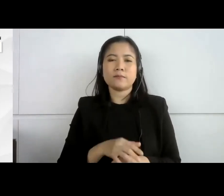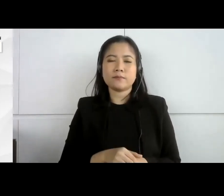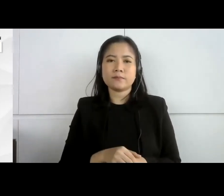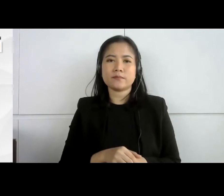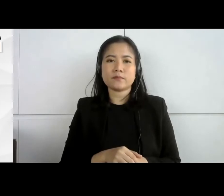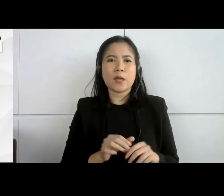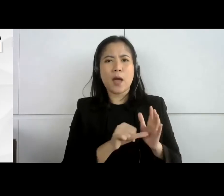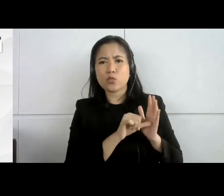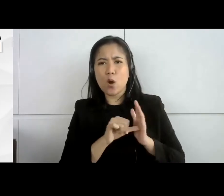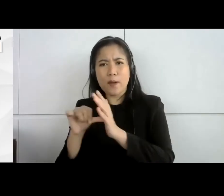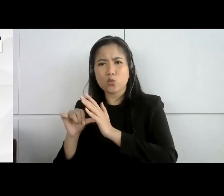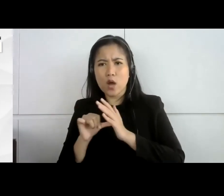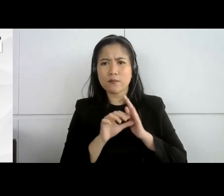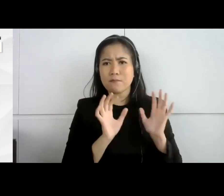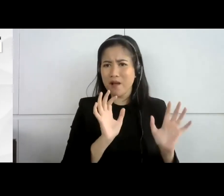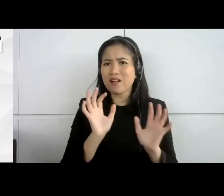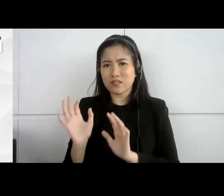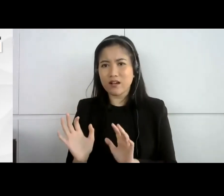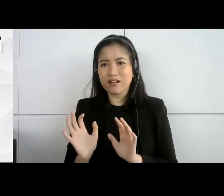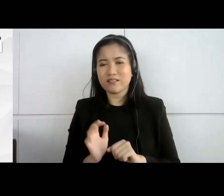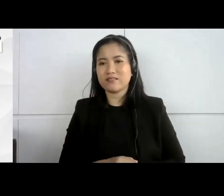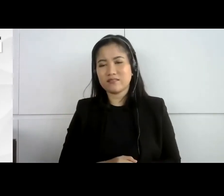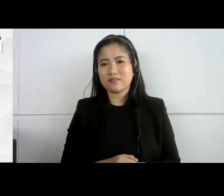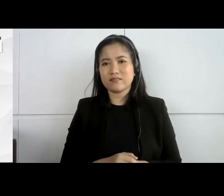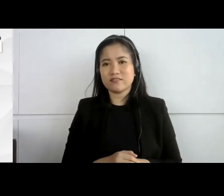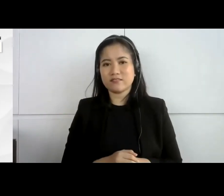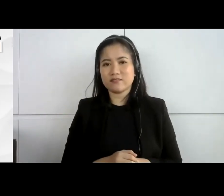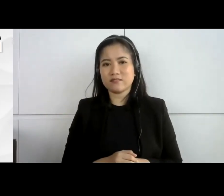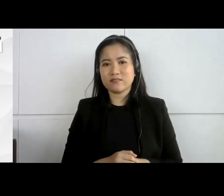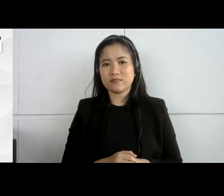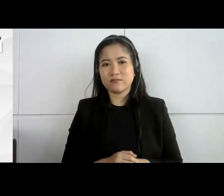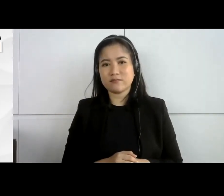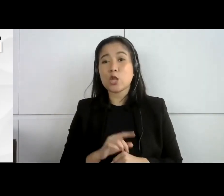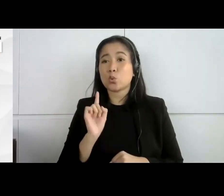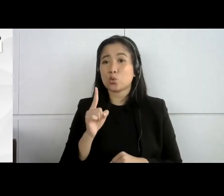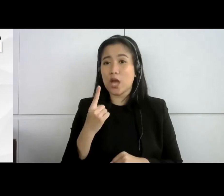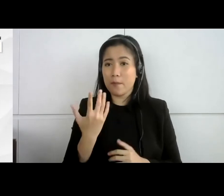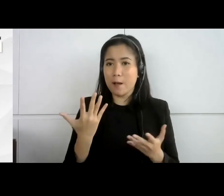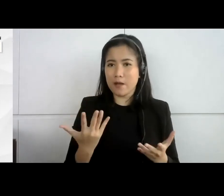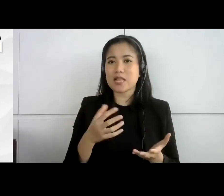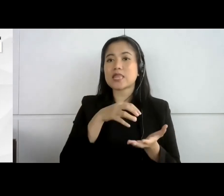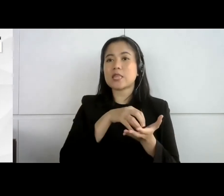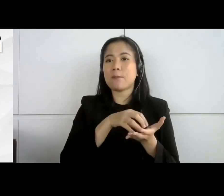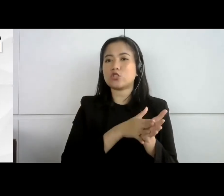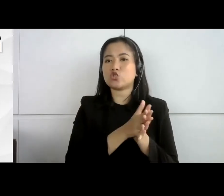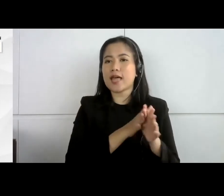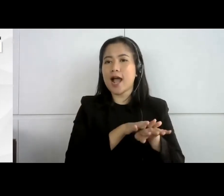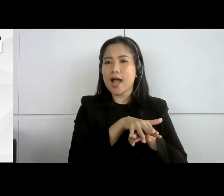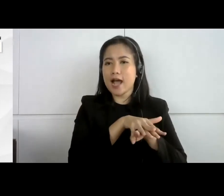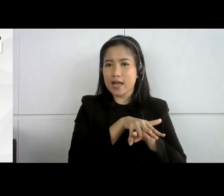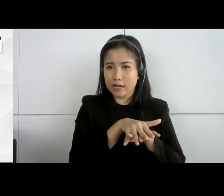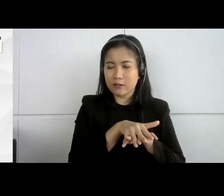sekali bantuan kepada kami, terutama sarana cuci tangan, school kits,